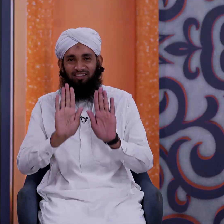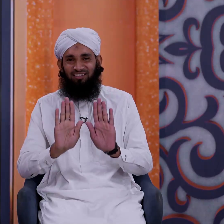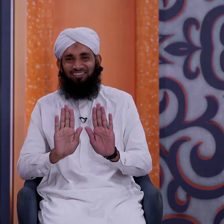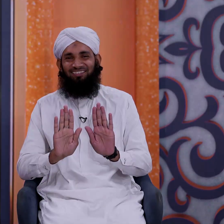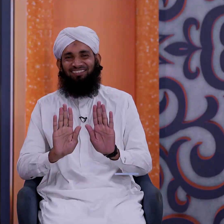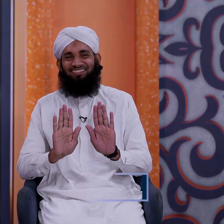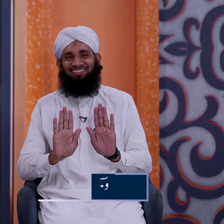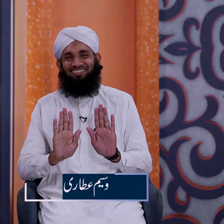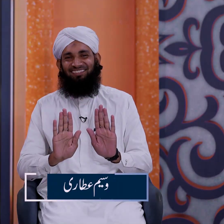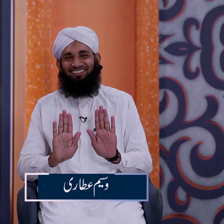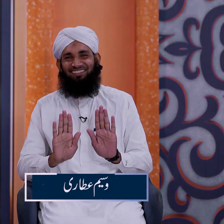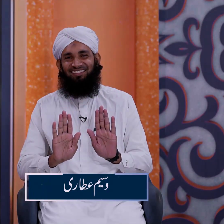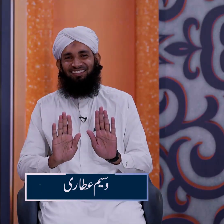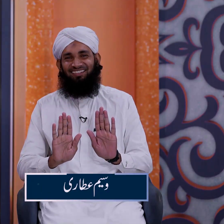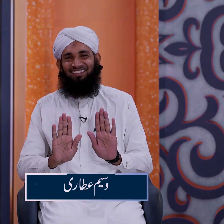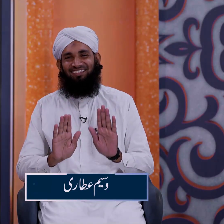ہے,